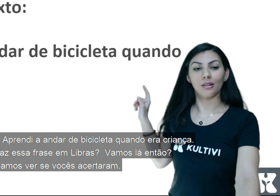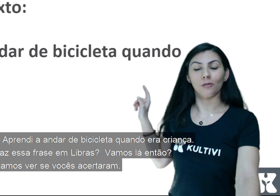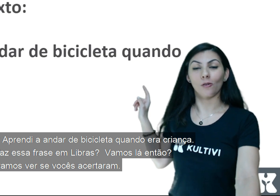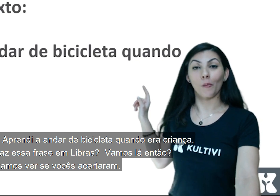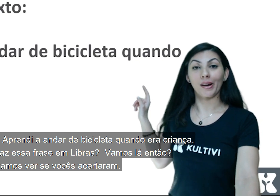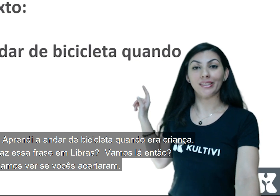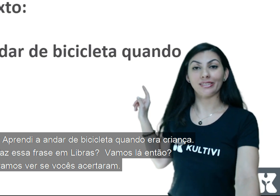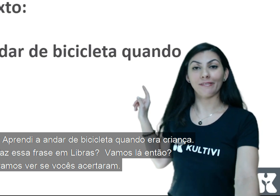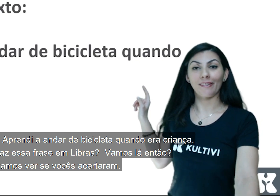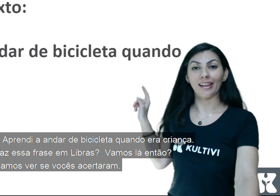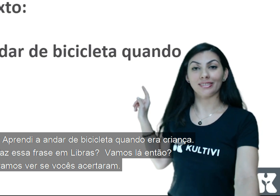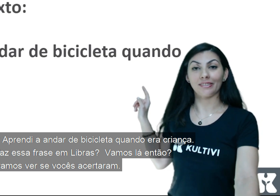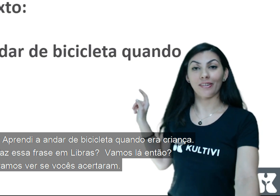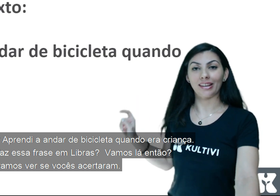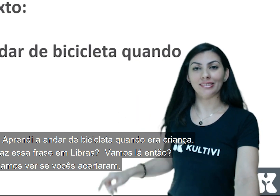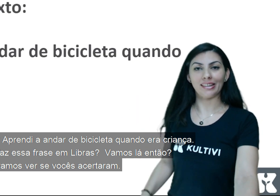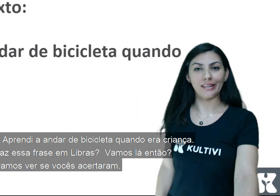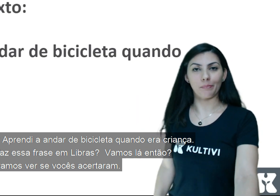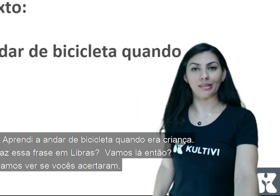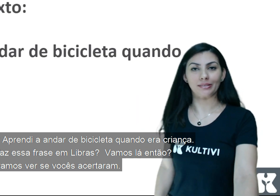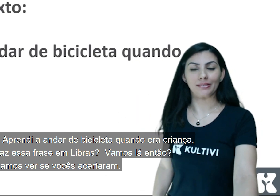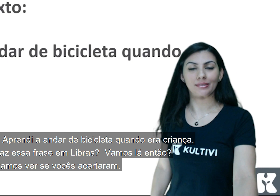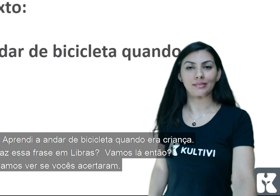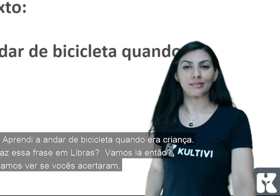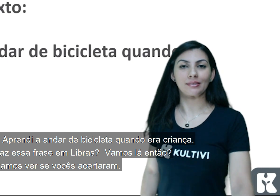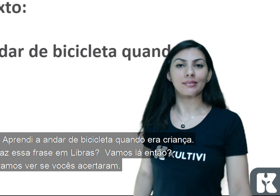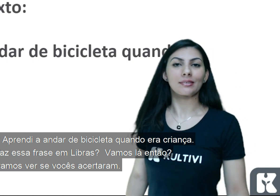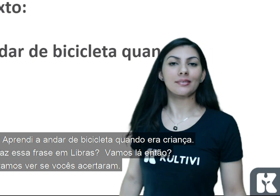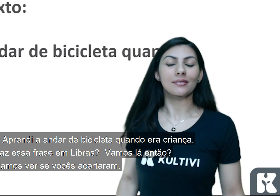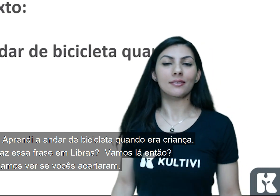Então, como que a gente faz essa frase em Libra?